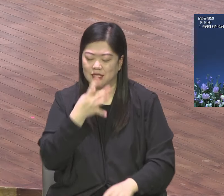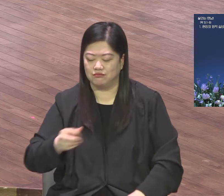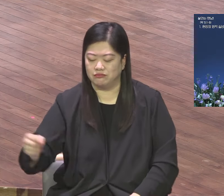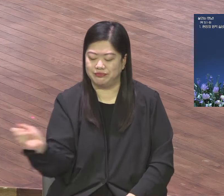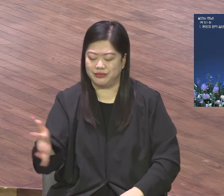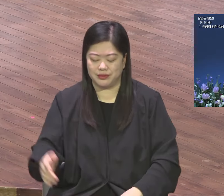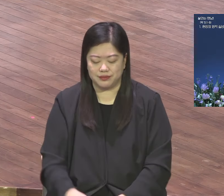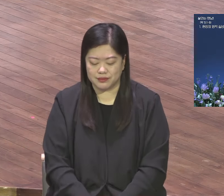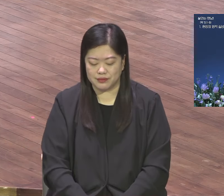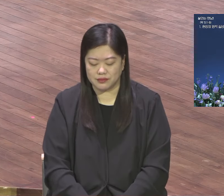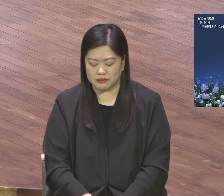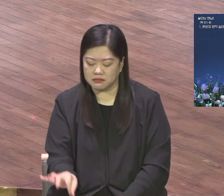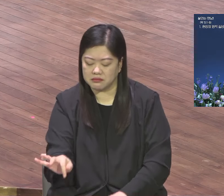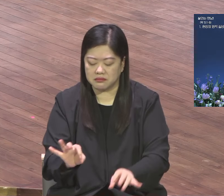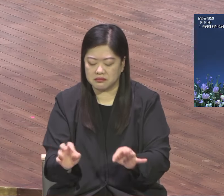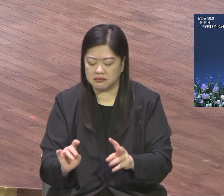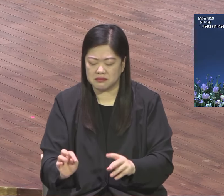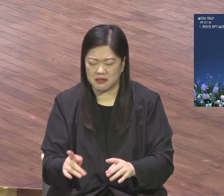그 결말이 어떻게 됩니까?